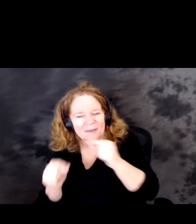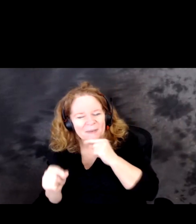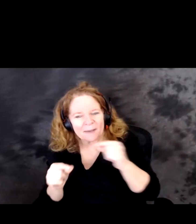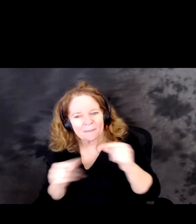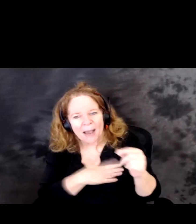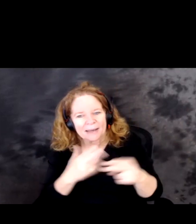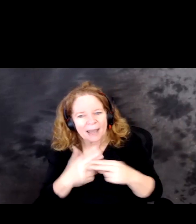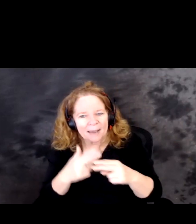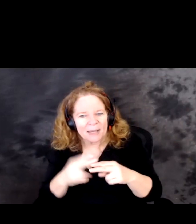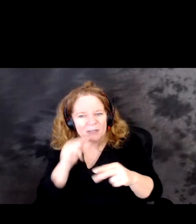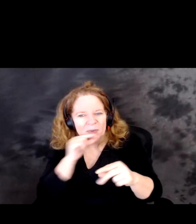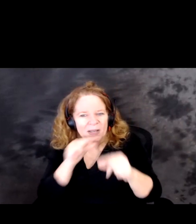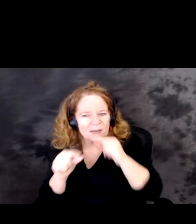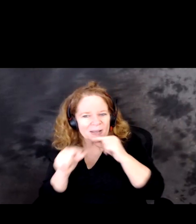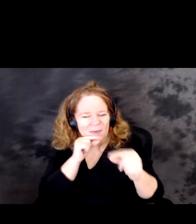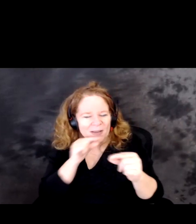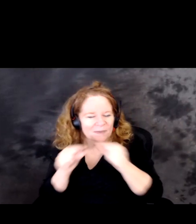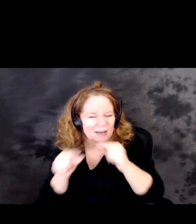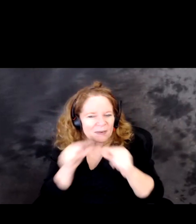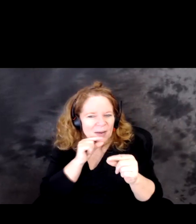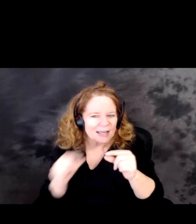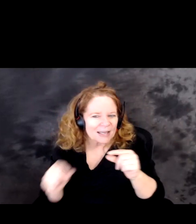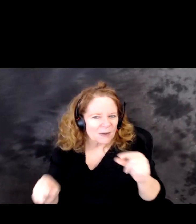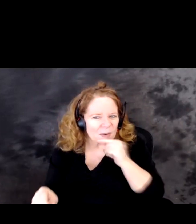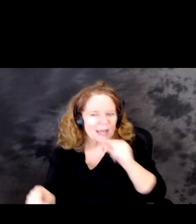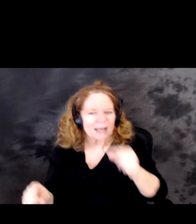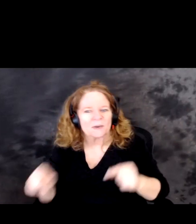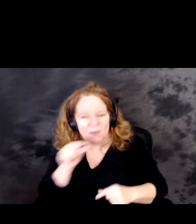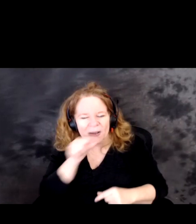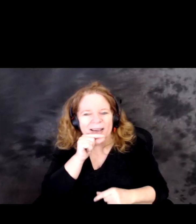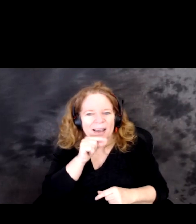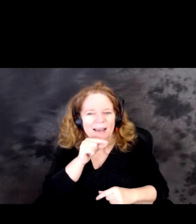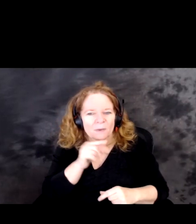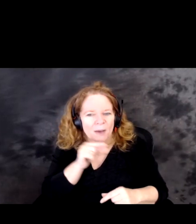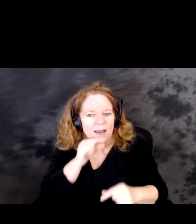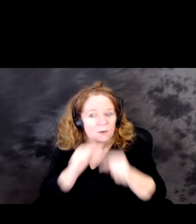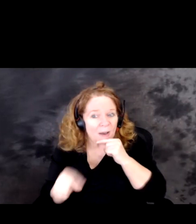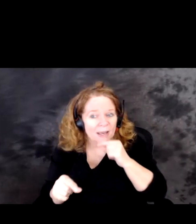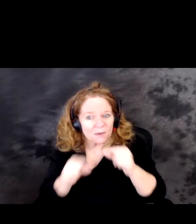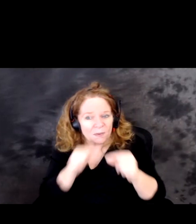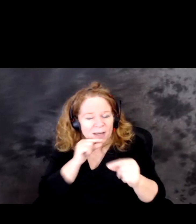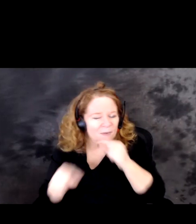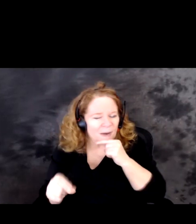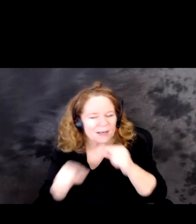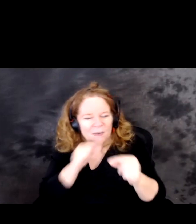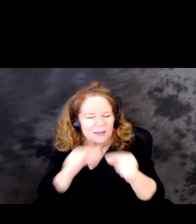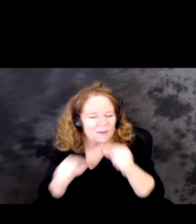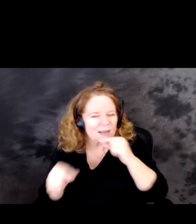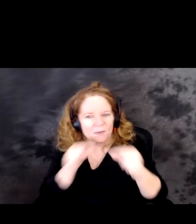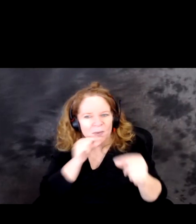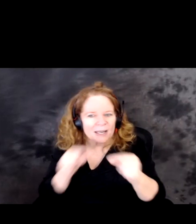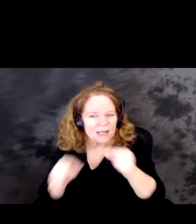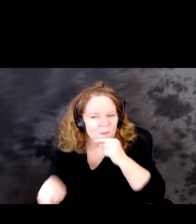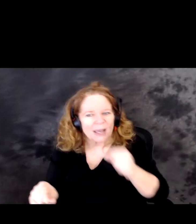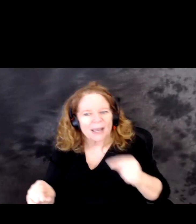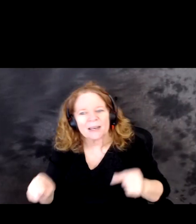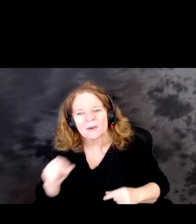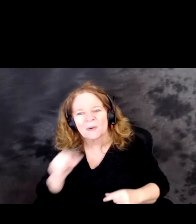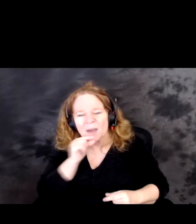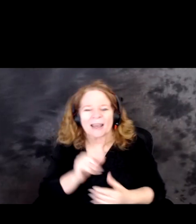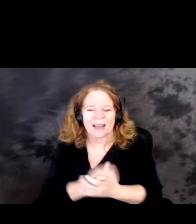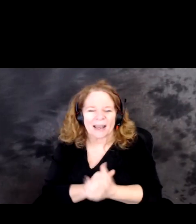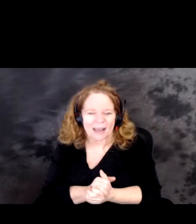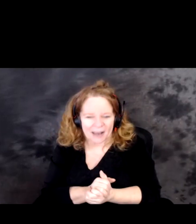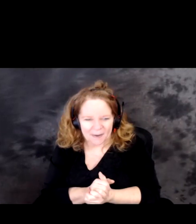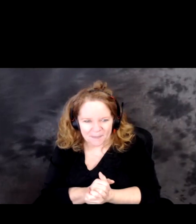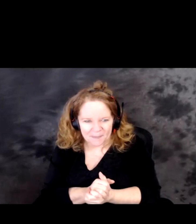Gwen, Gwen, Gwen. Mi nombre ha sido Gwenny Gwen, Gwen, Gwenny Gwen, Gwen, Gwen, Gwen, Gwen,